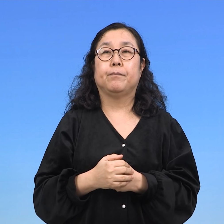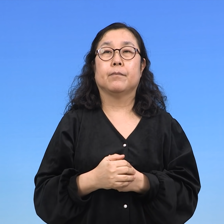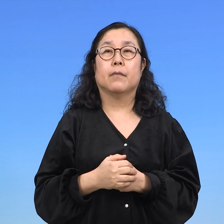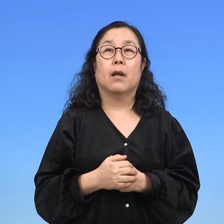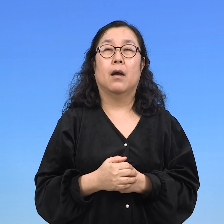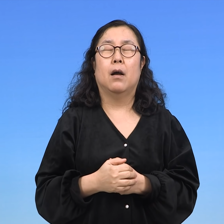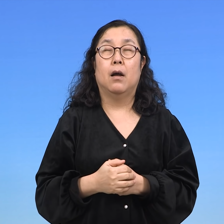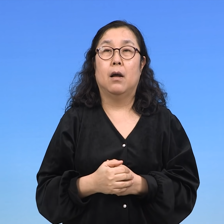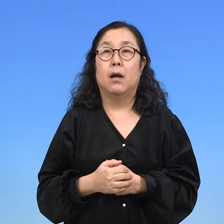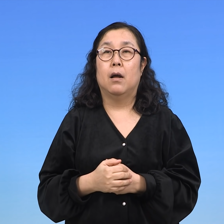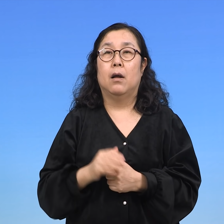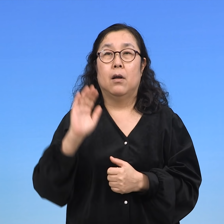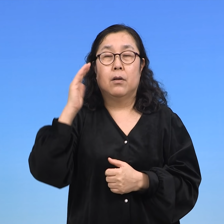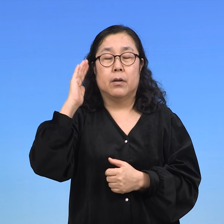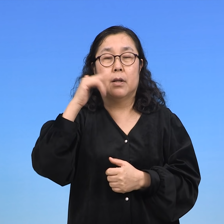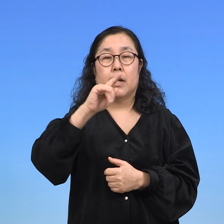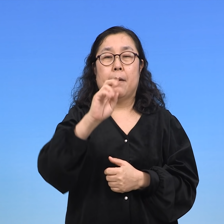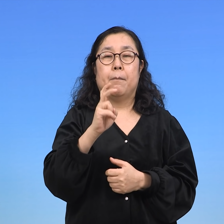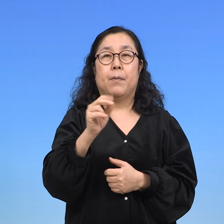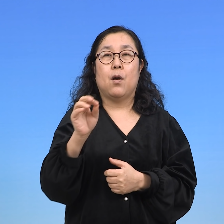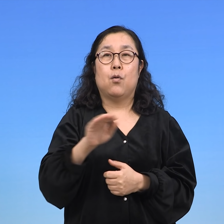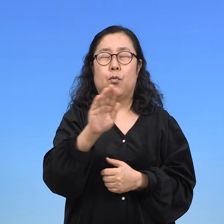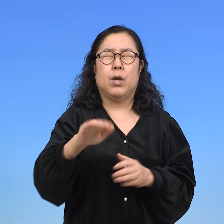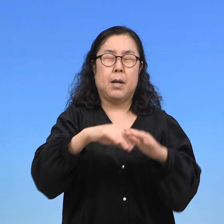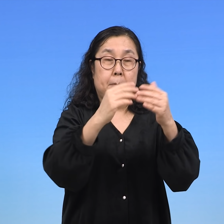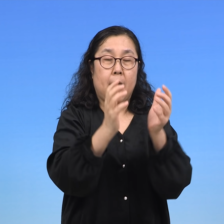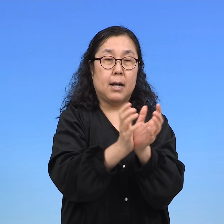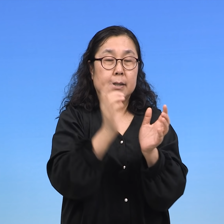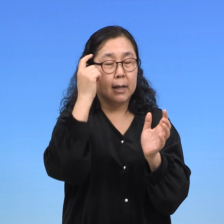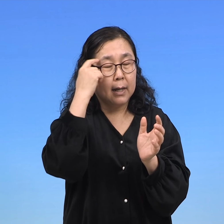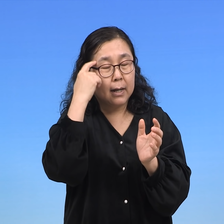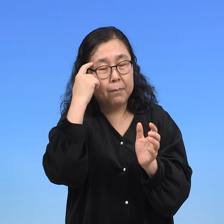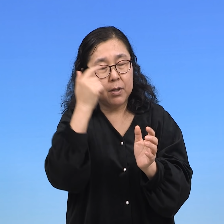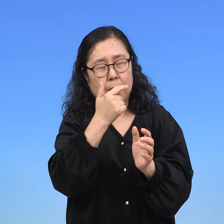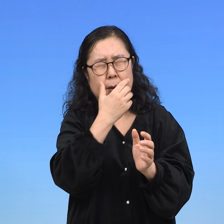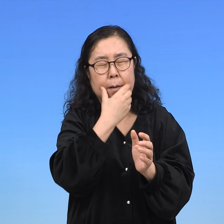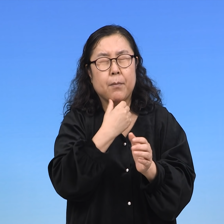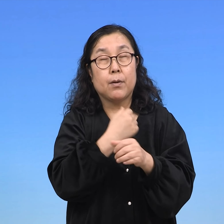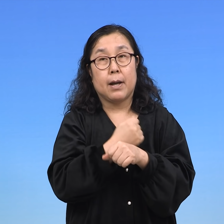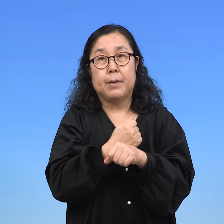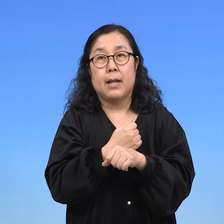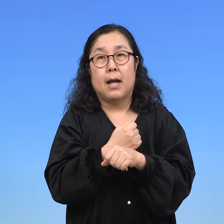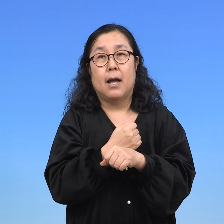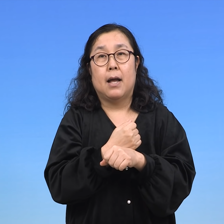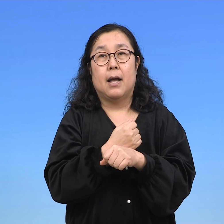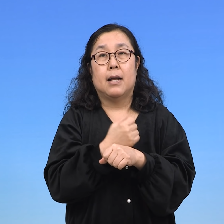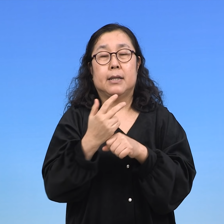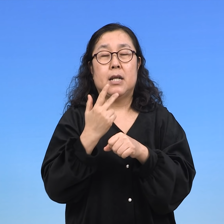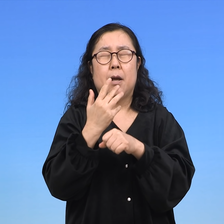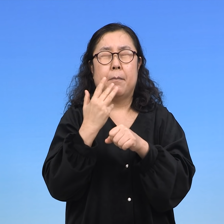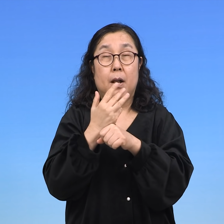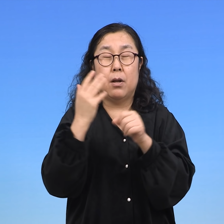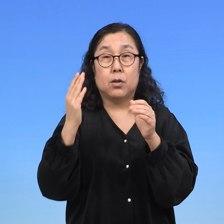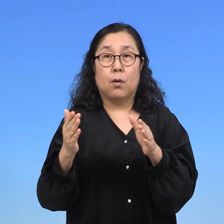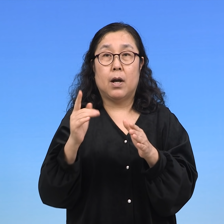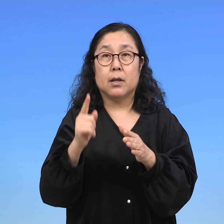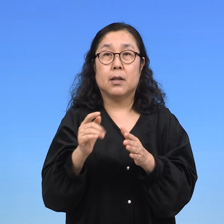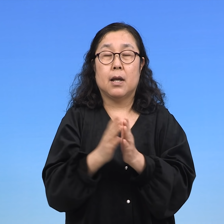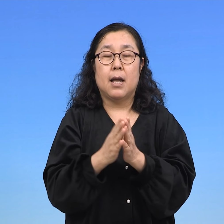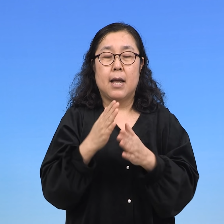요즘 저는 가평 우리 마을을 생각하면 너무너무 행복해요. 지난 수년 동안